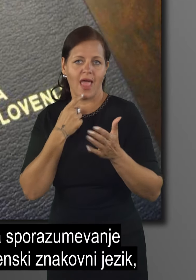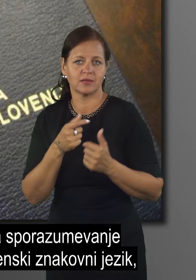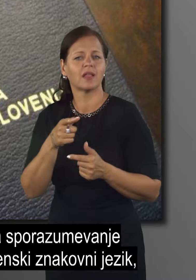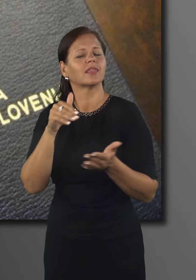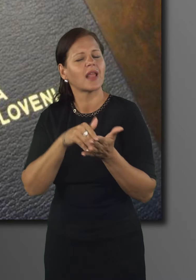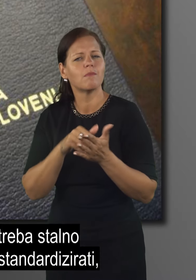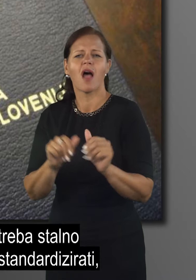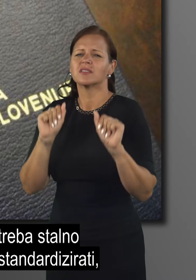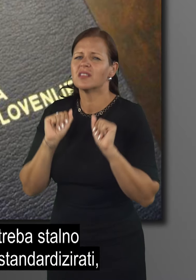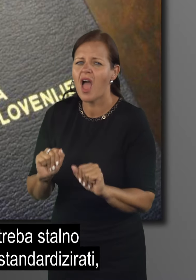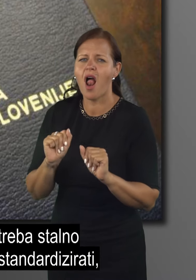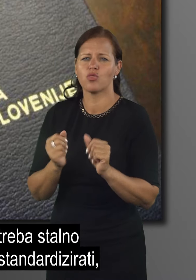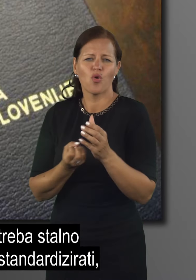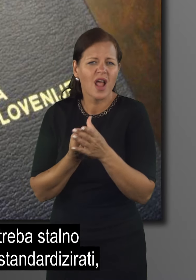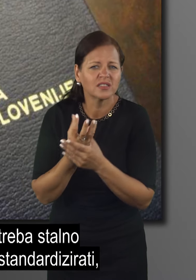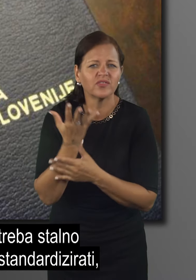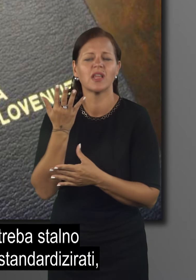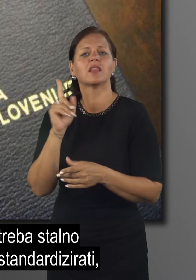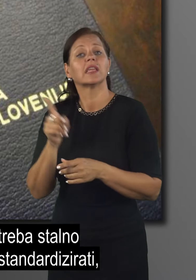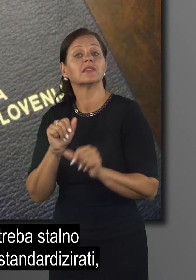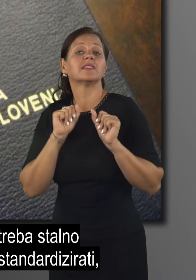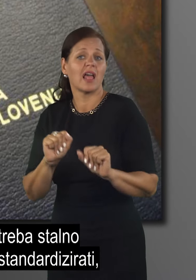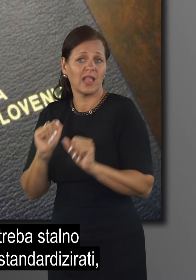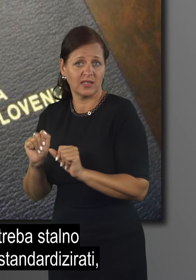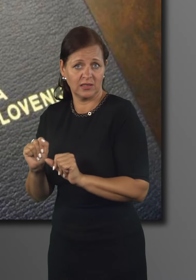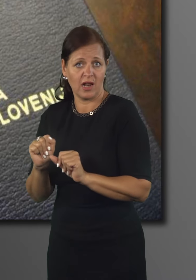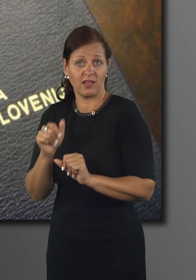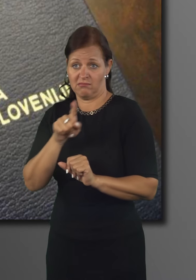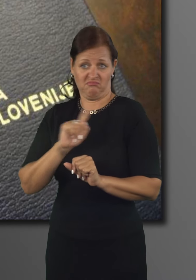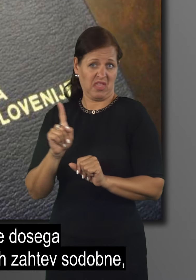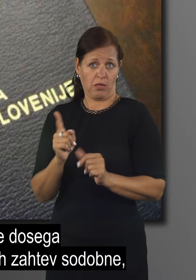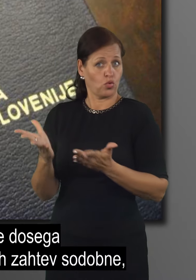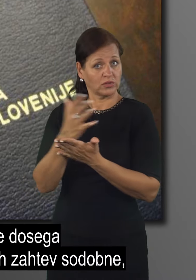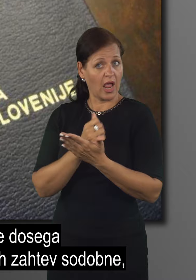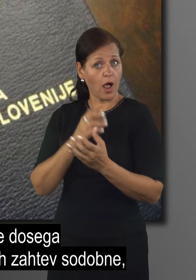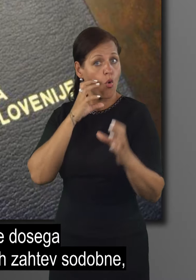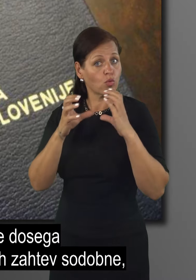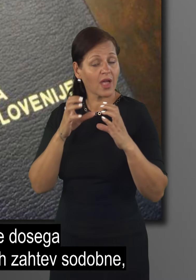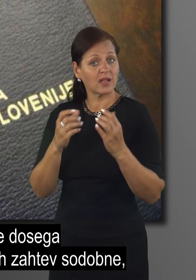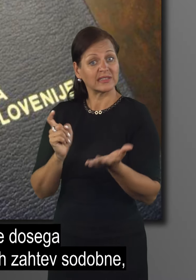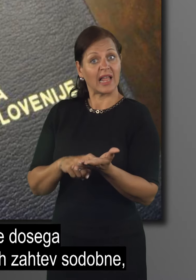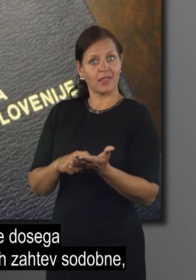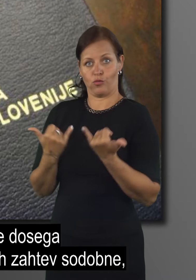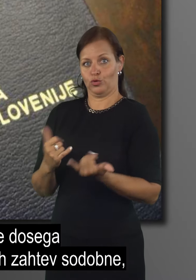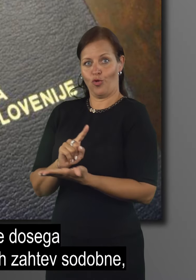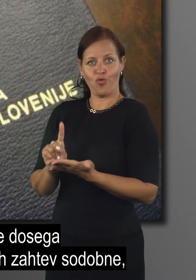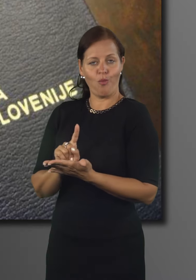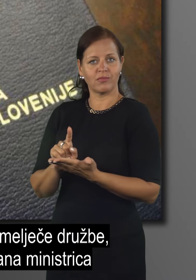je treba stalno razvijati in standardizirati, saj ne dosega komunikacijskih zahtev sodobne, na znanju